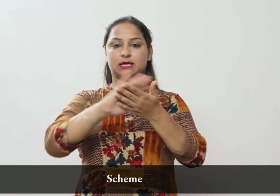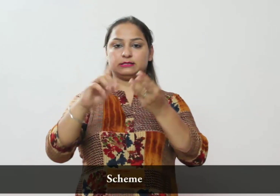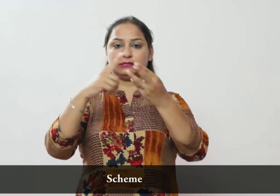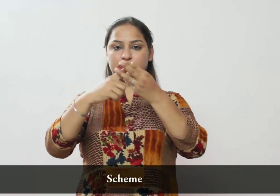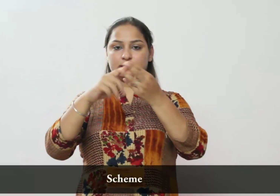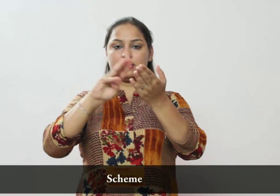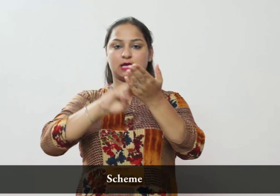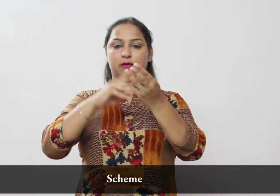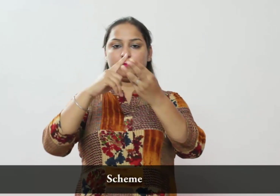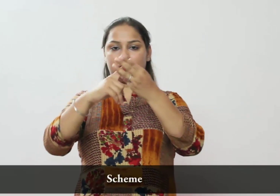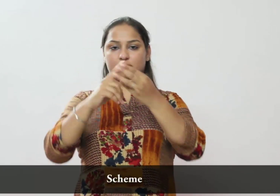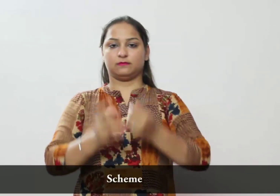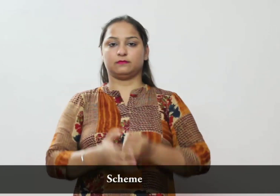योजना।